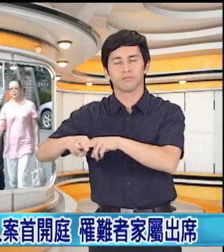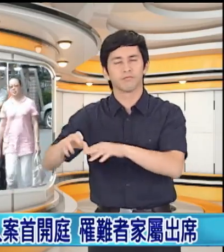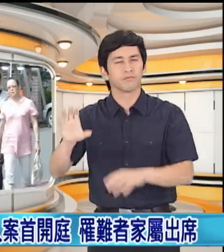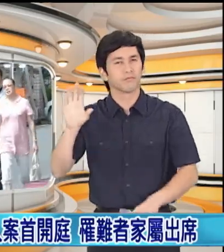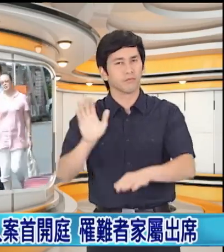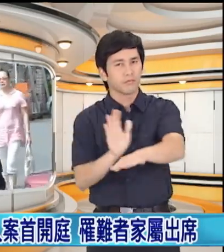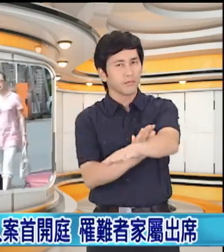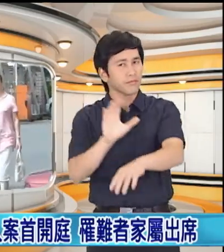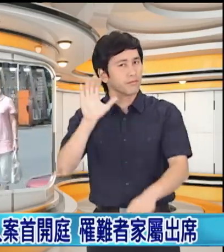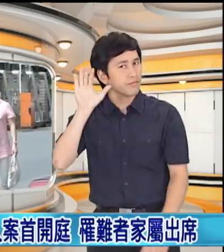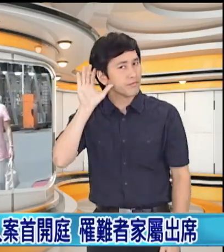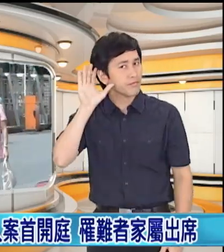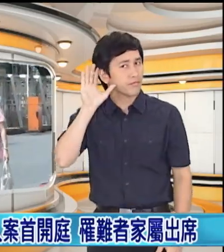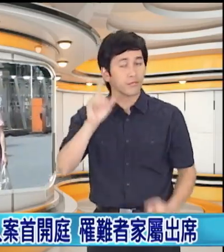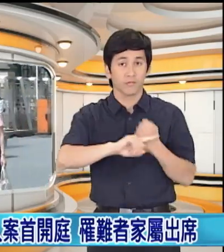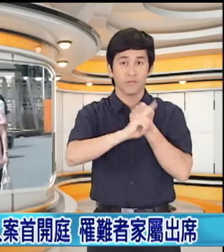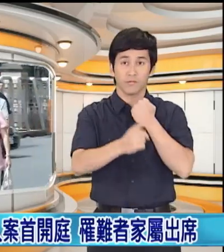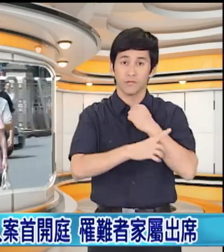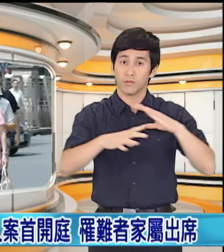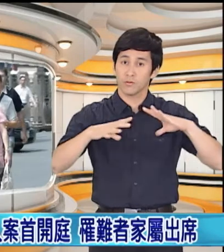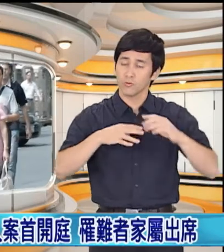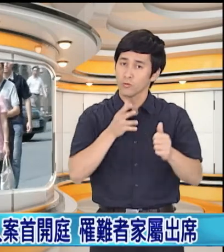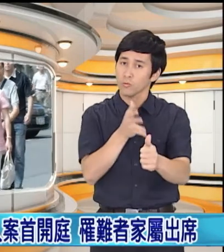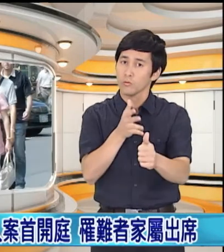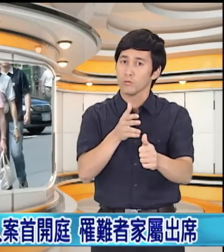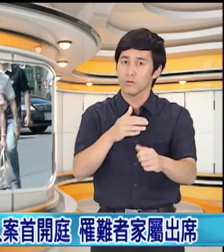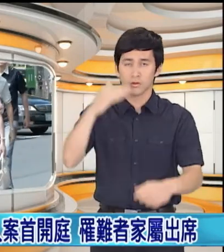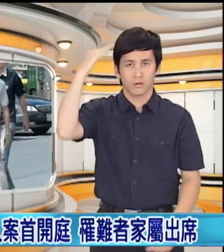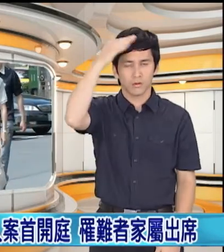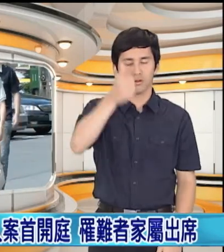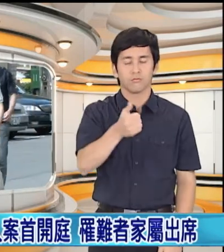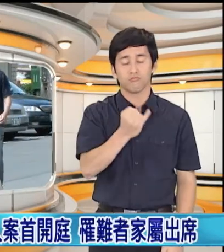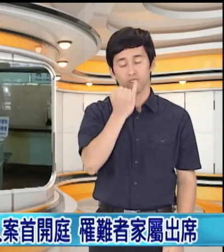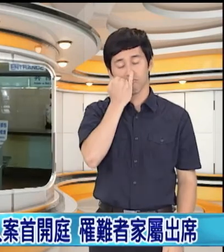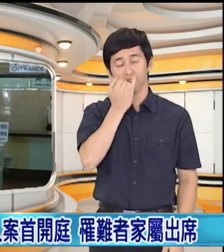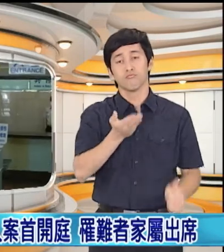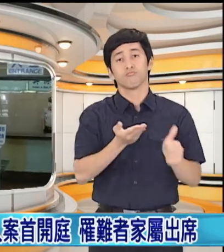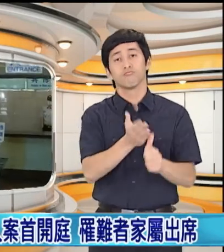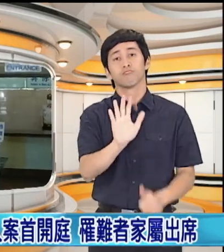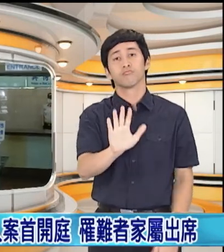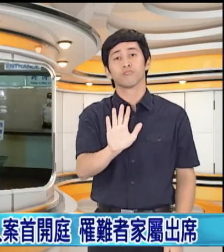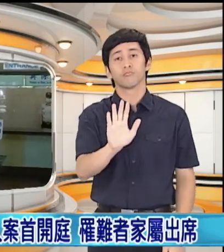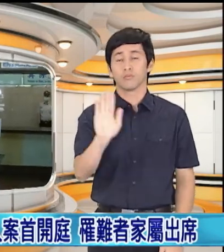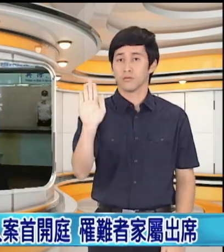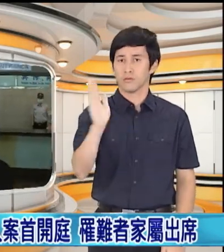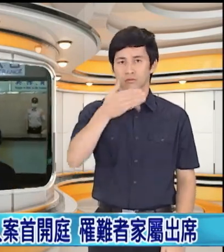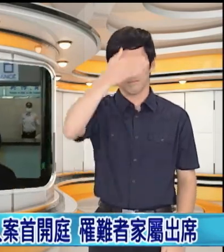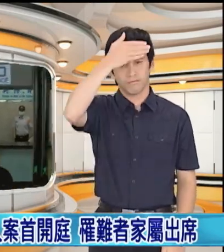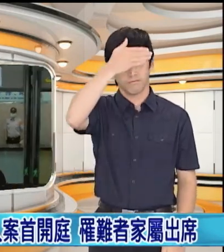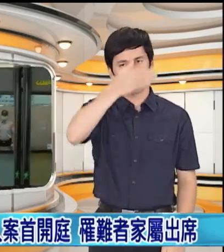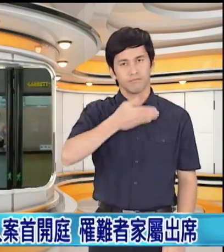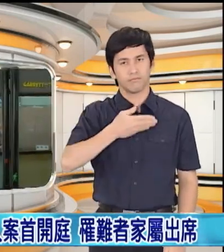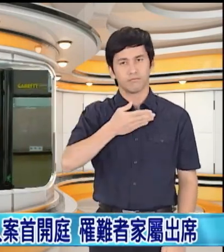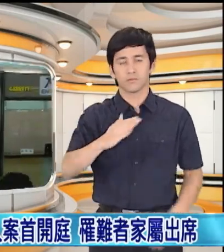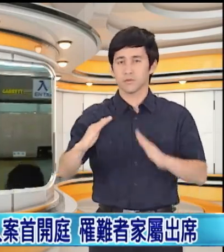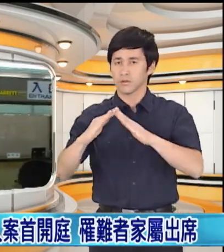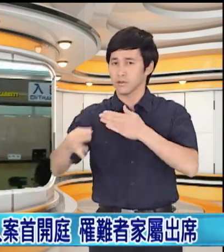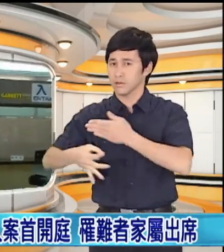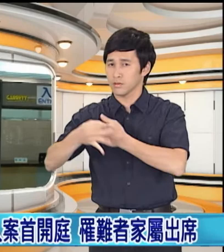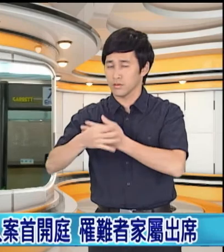听，而被告郑捷虽然是当庭认罪，但是始终面无表情，家属